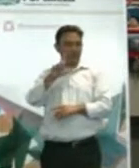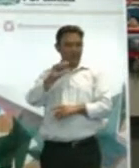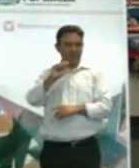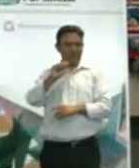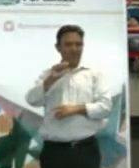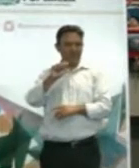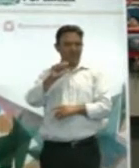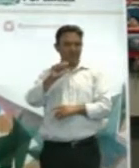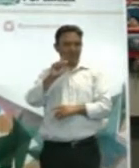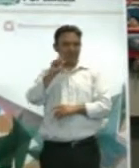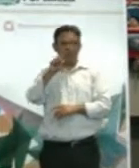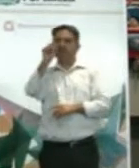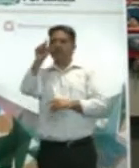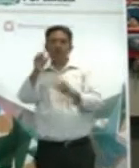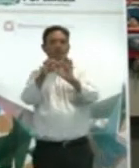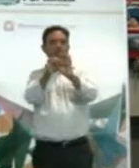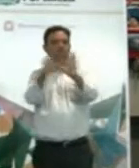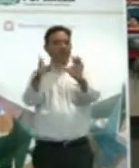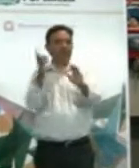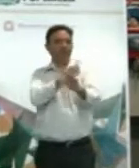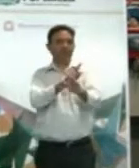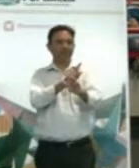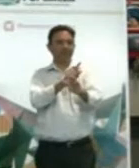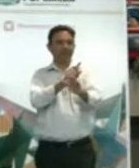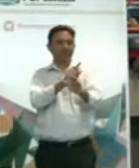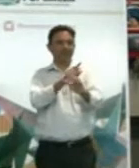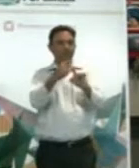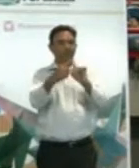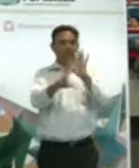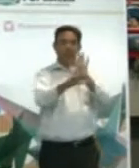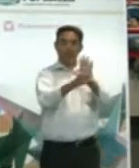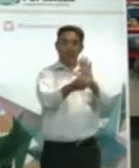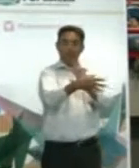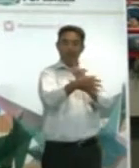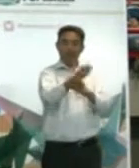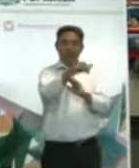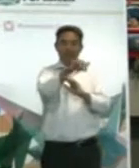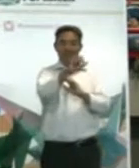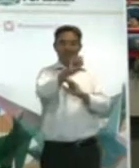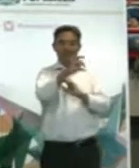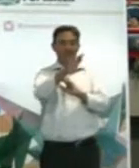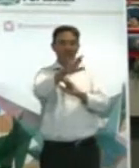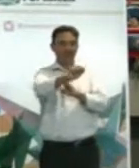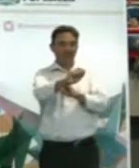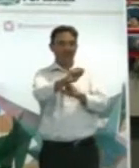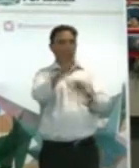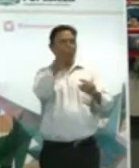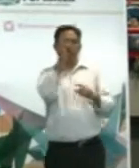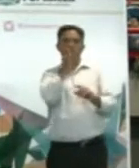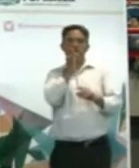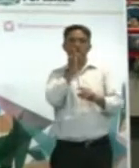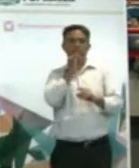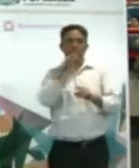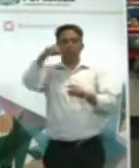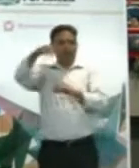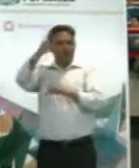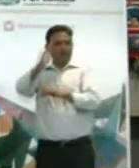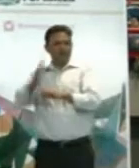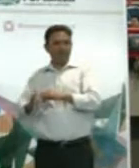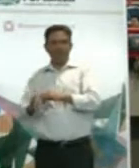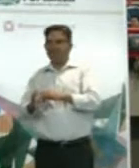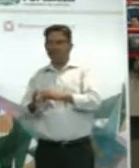de anistia e foi solto. Muita gente que estava no exílio pôde voltar para o país, artistas, intelectuais,